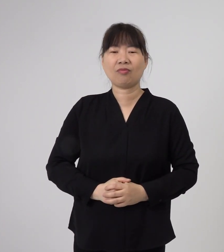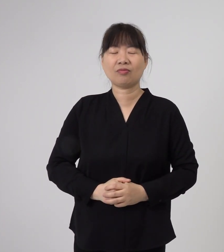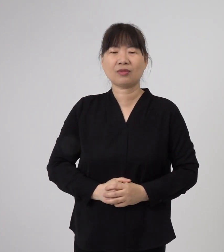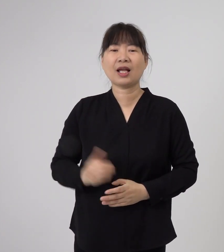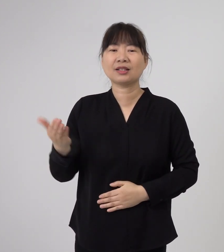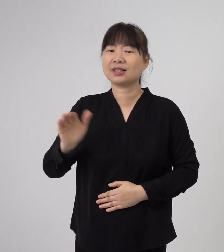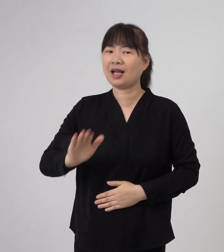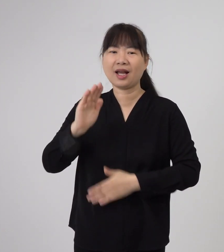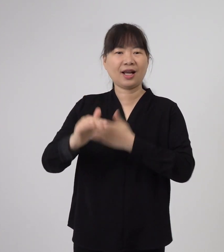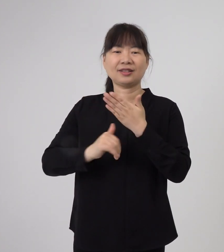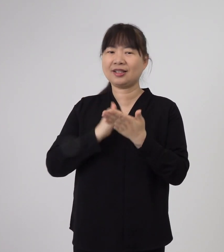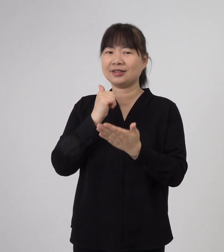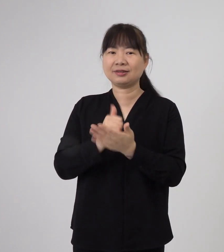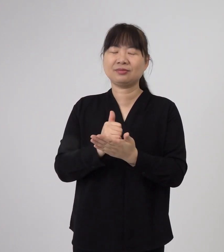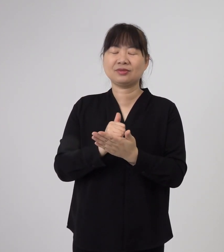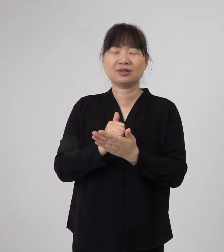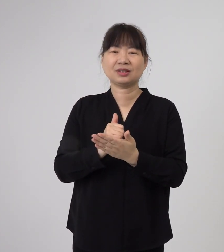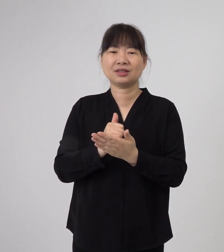근데 하나님은